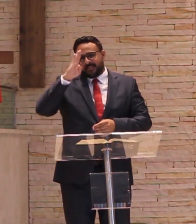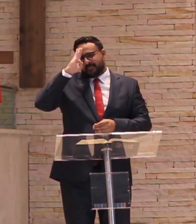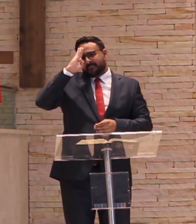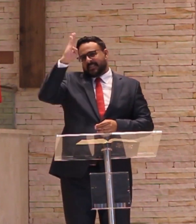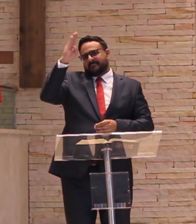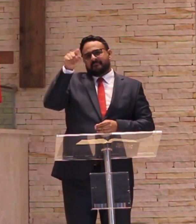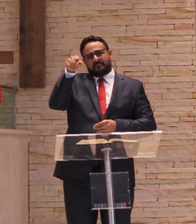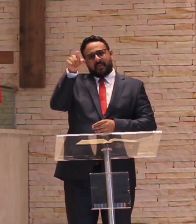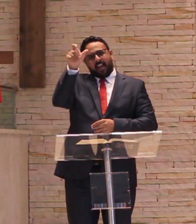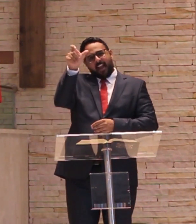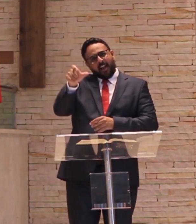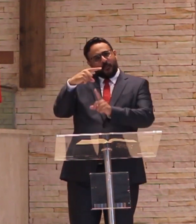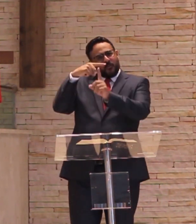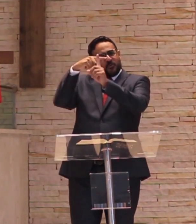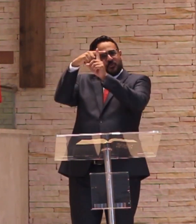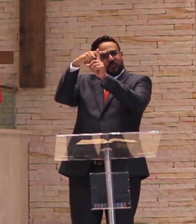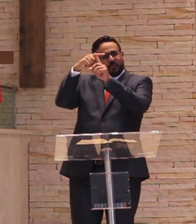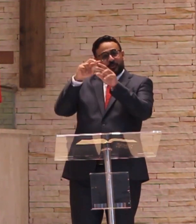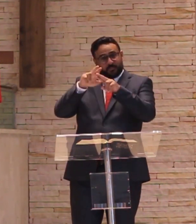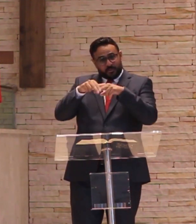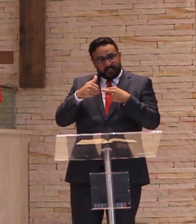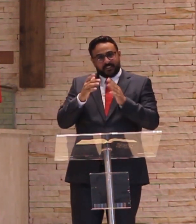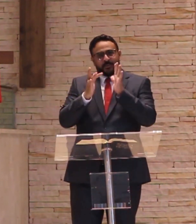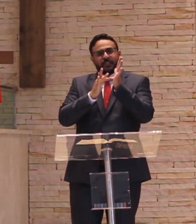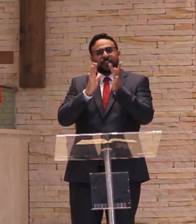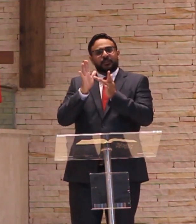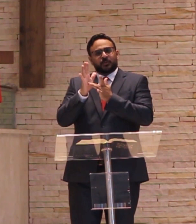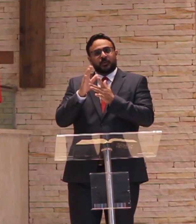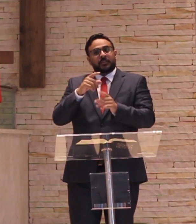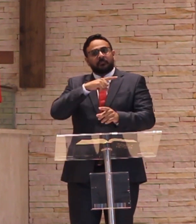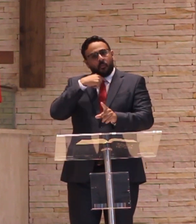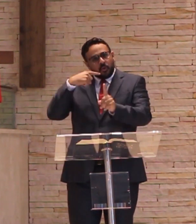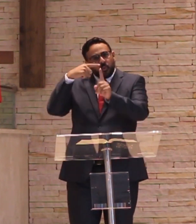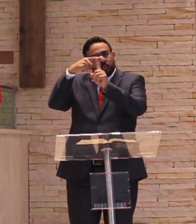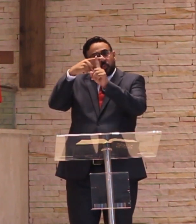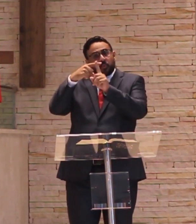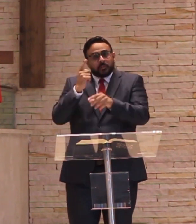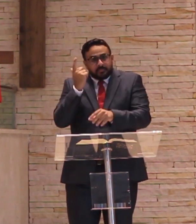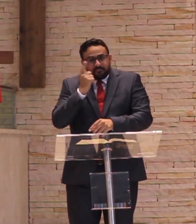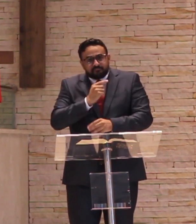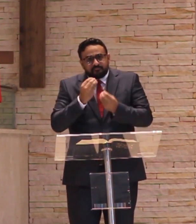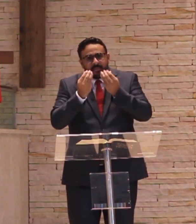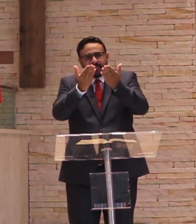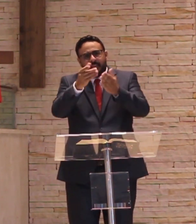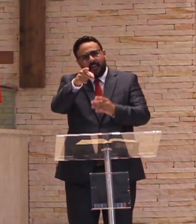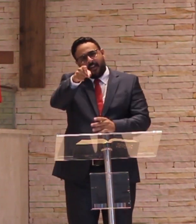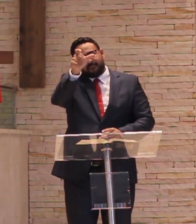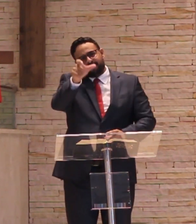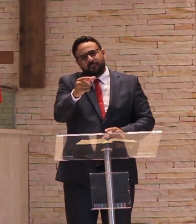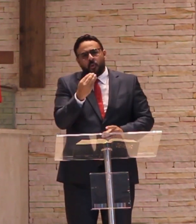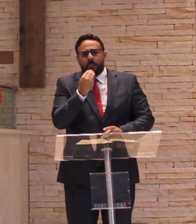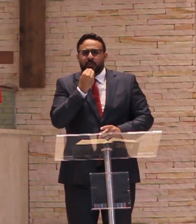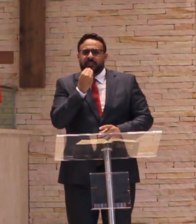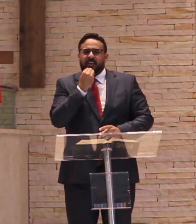do Homem seja levantado. É por isso que hoje nós estamos aqui estudando a cruz. Jesus morreu para lhe